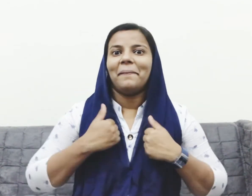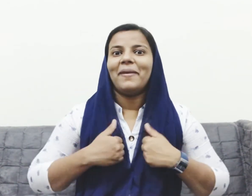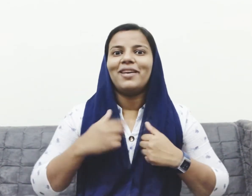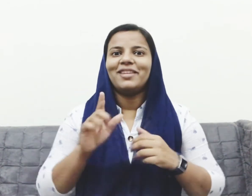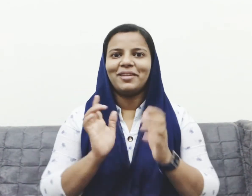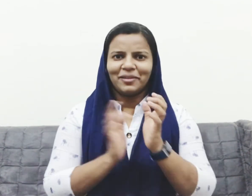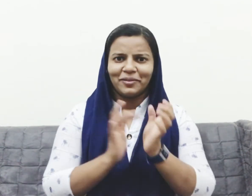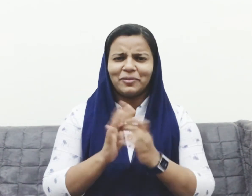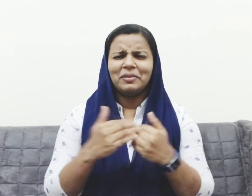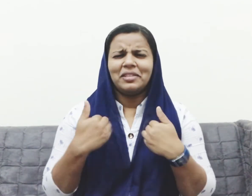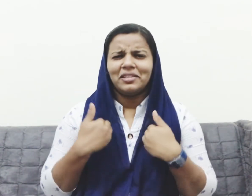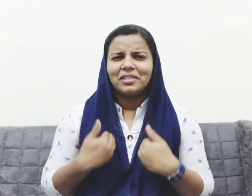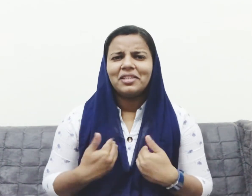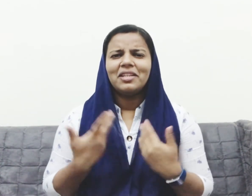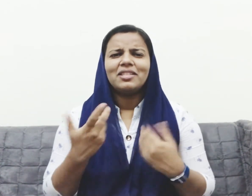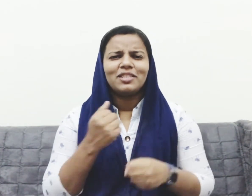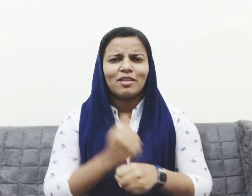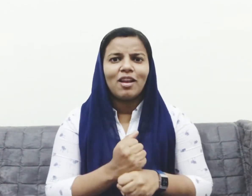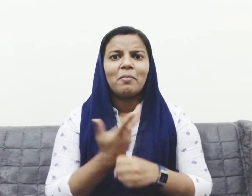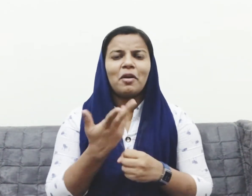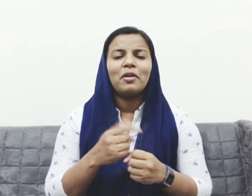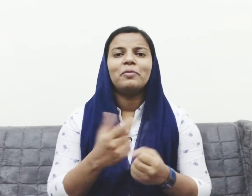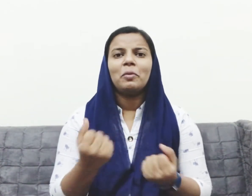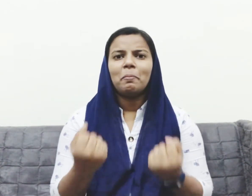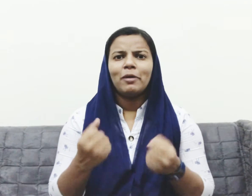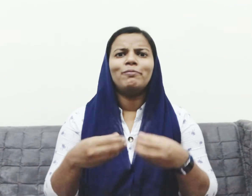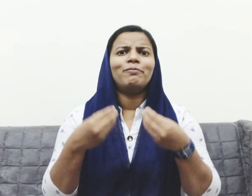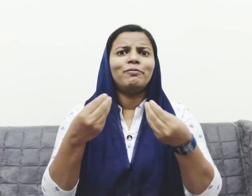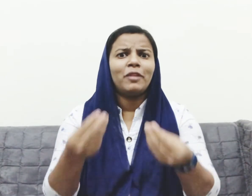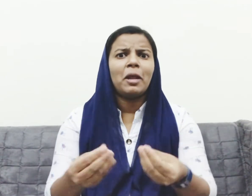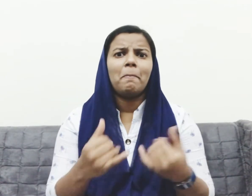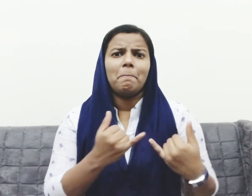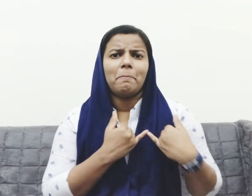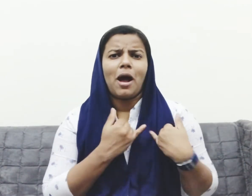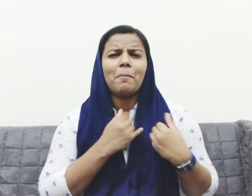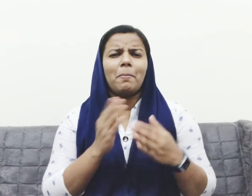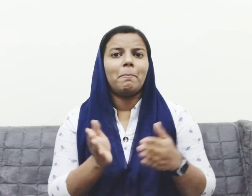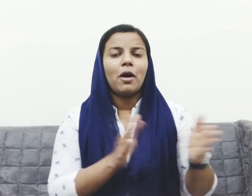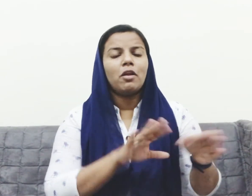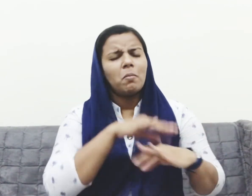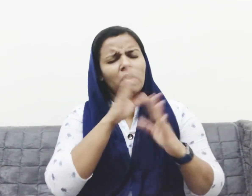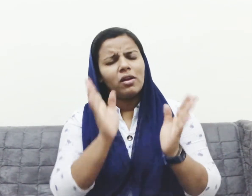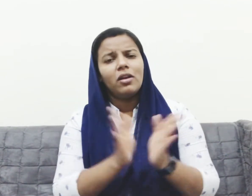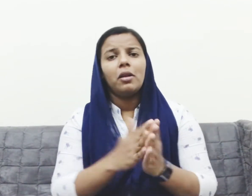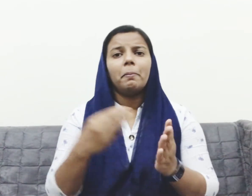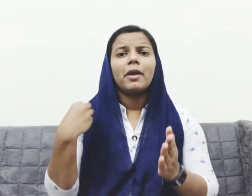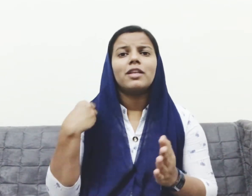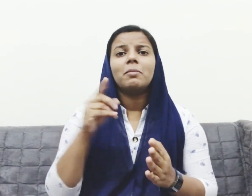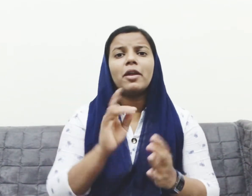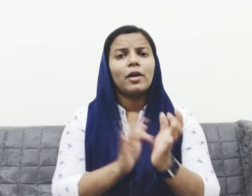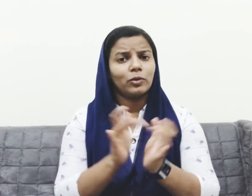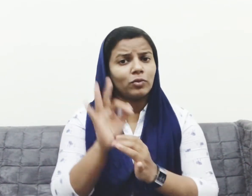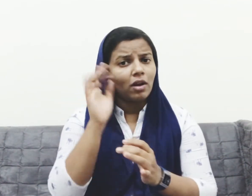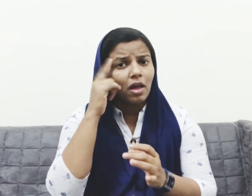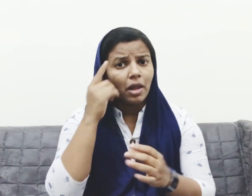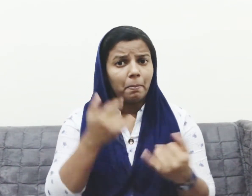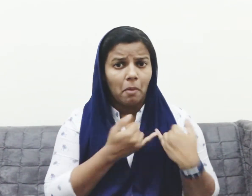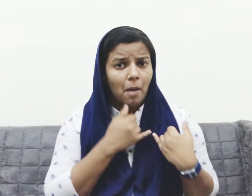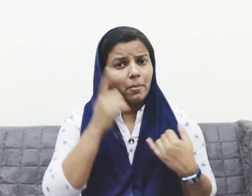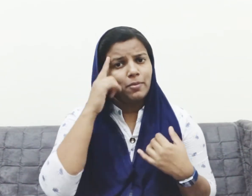ഇരിക്കുന്നത്. ആമേൻ. നമ്മുടെ ബലഹീനതകളിൽ സഹതാപം കാണിപ്പാൻ കഴിയുന്നവൻ ആമേൻ, പാപമൊഴിക സകലത്തിലും നമ്മളെപ്പോലെ തന്നെ പരീക്ഷിക്കപ്പെട്ടവൻ ആമേൻ, കരുണ തരുന്നവൻ,